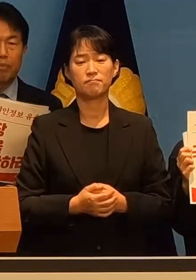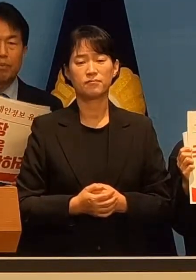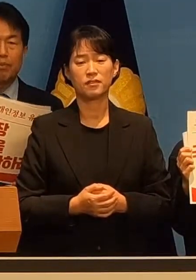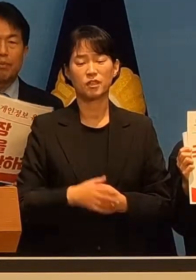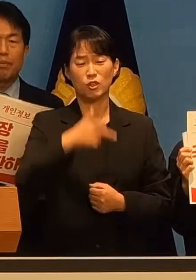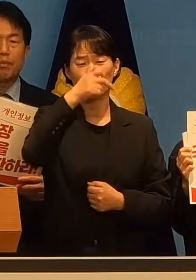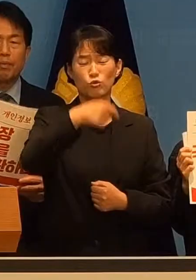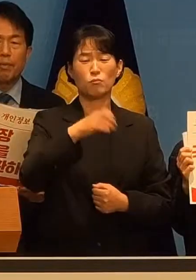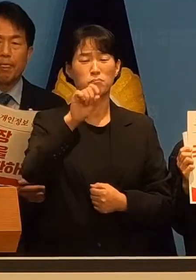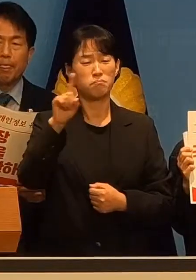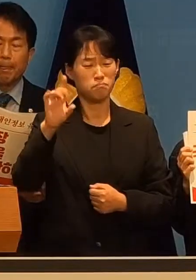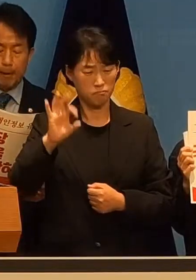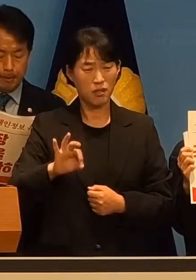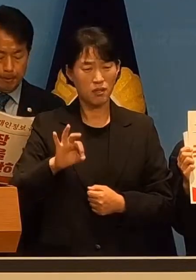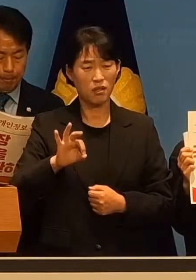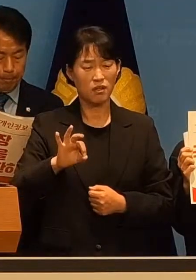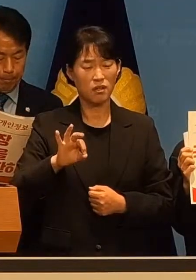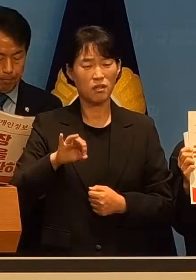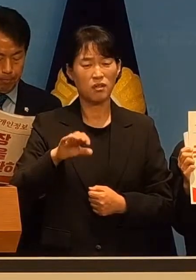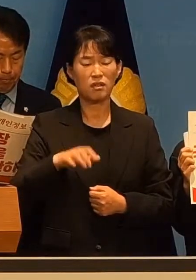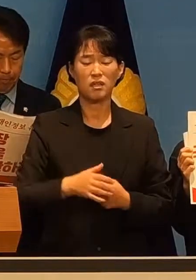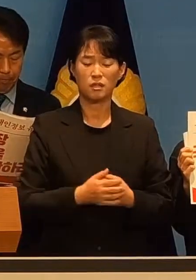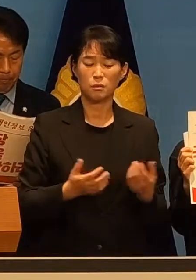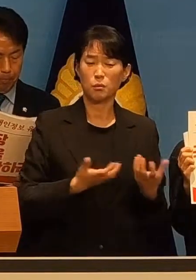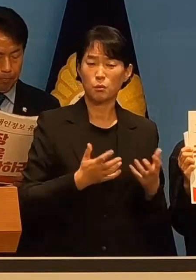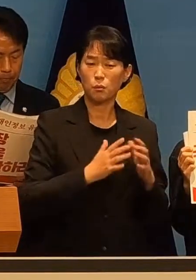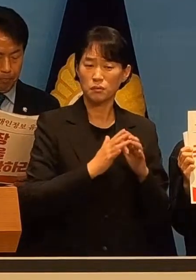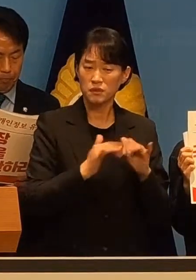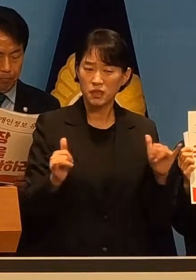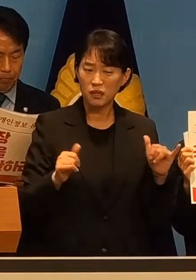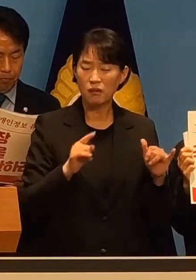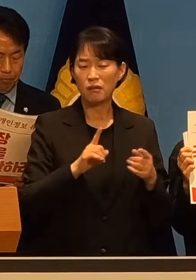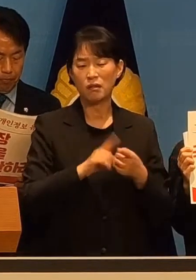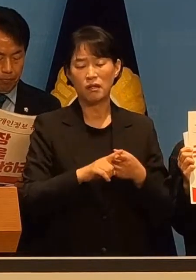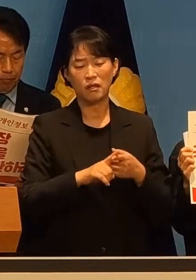쿠팡이 우리 노동자를 대하는 태도와